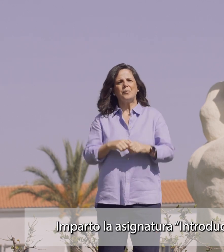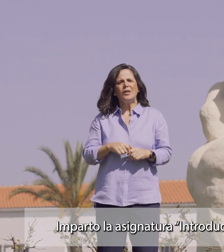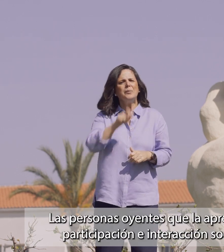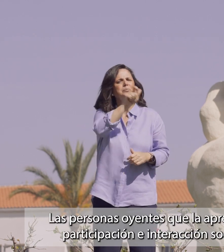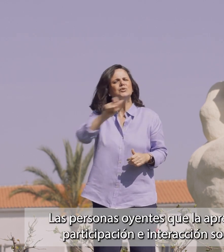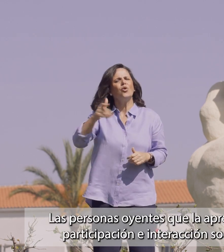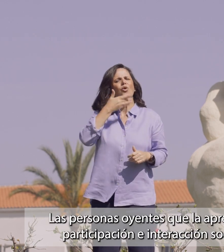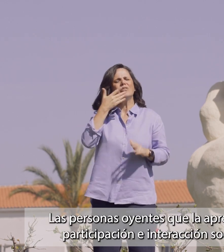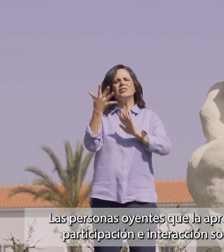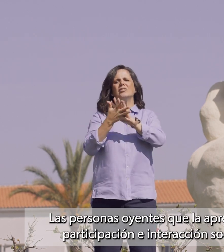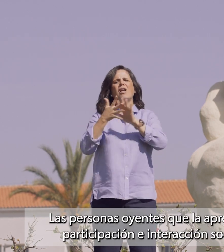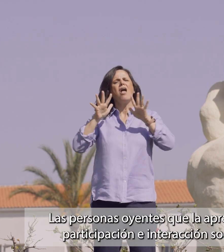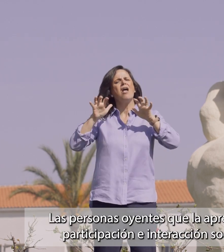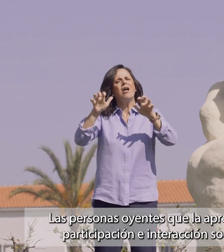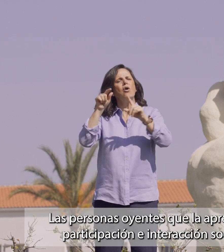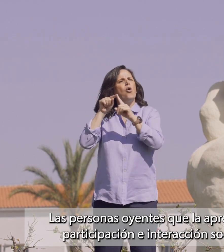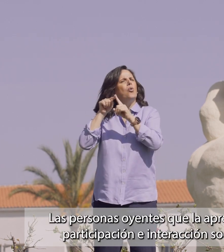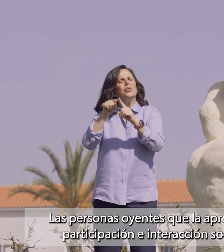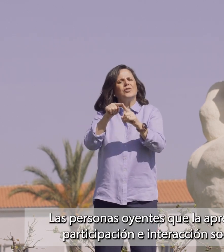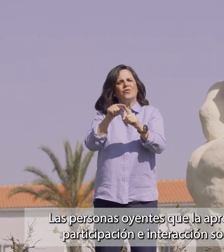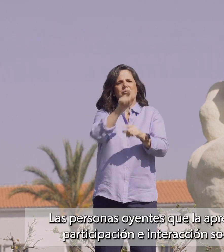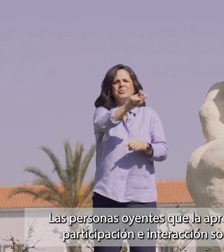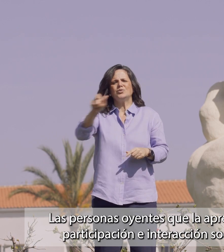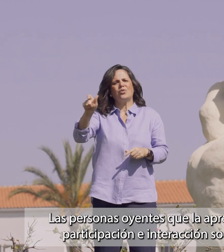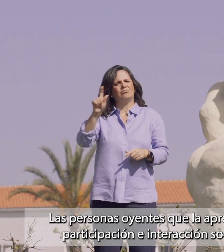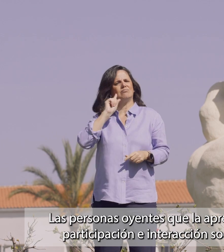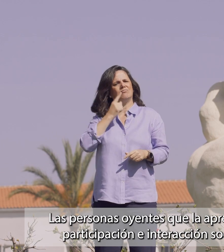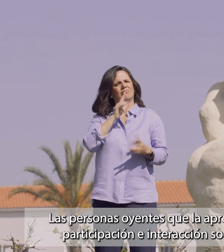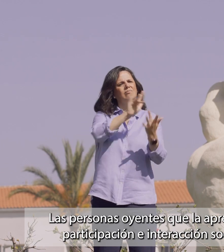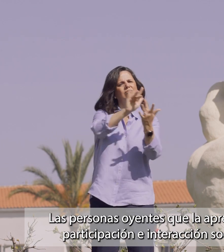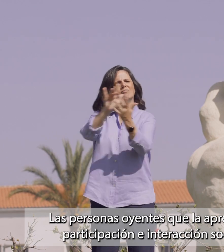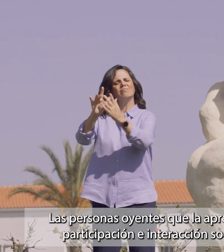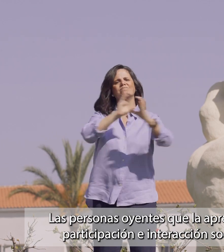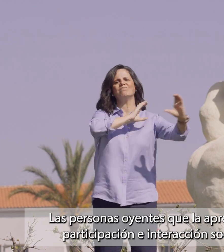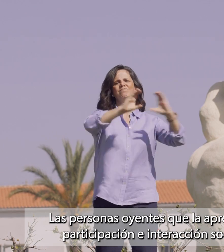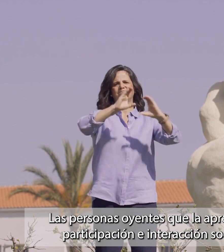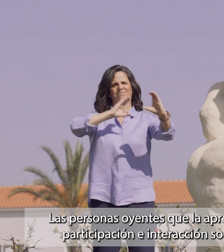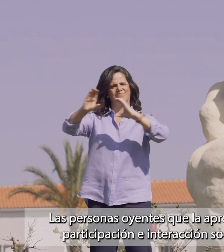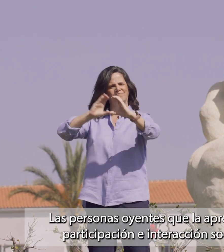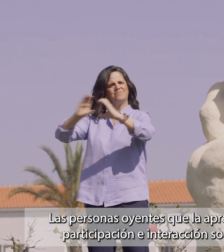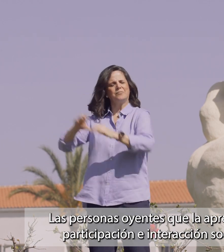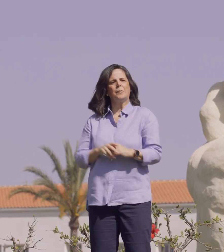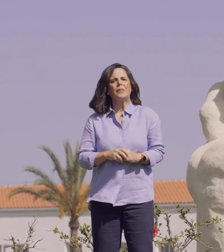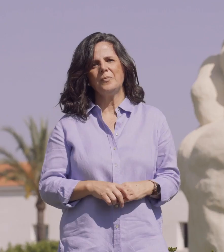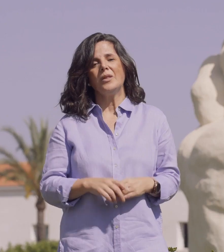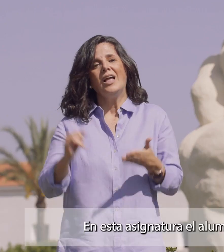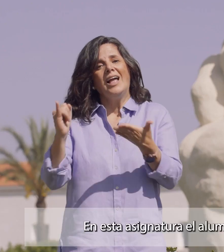Las personas oyentes que la aprenden tienen como objetivo la participación e interacción social con las personas sordas. En esta